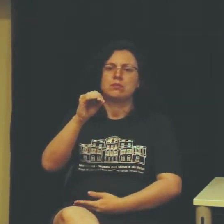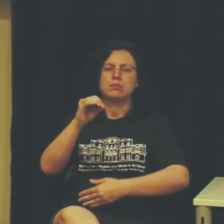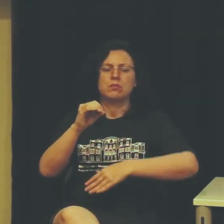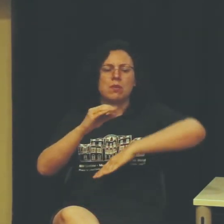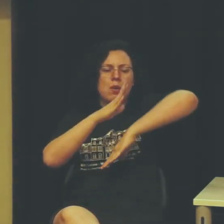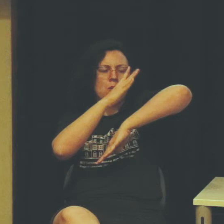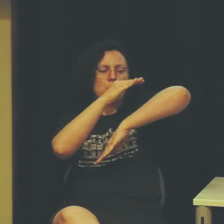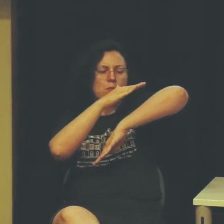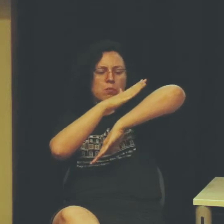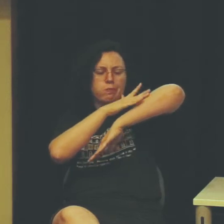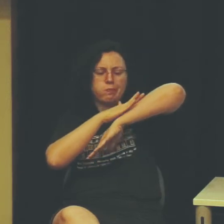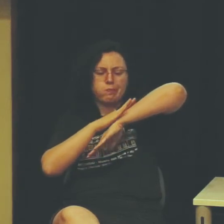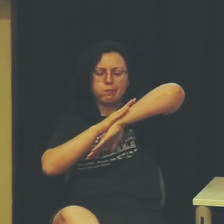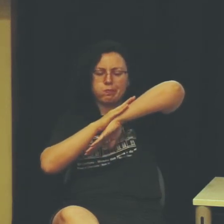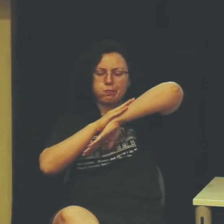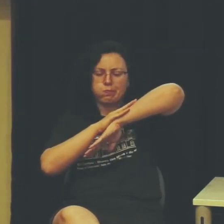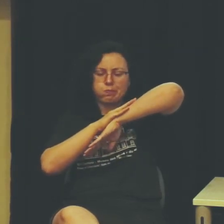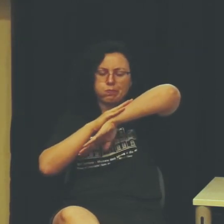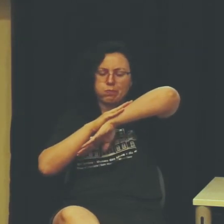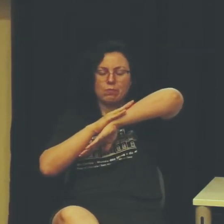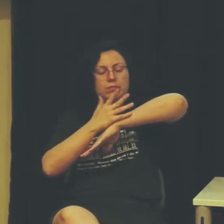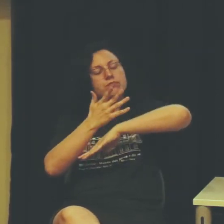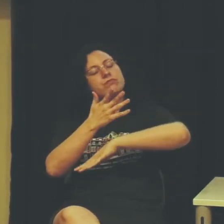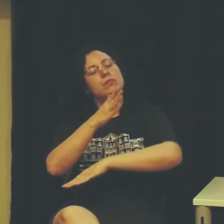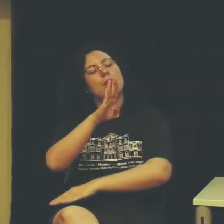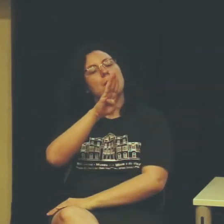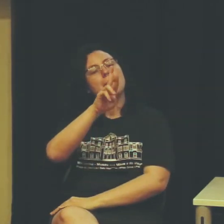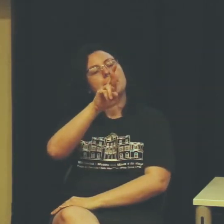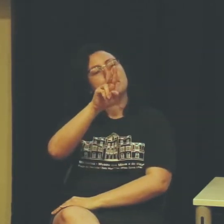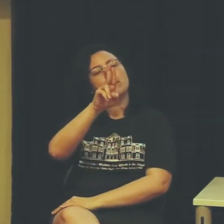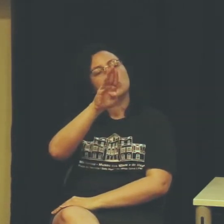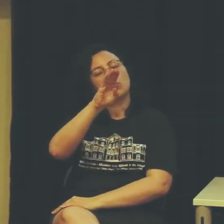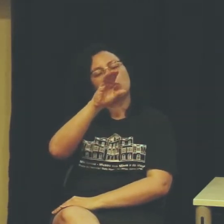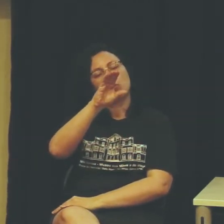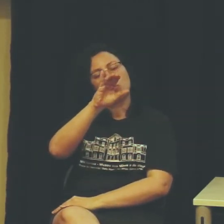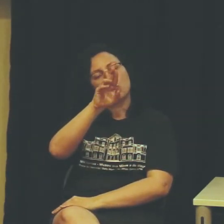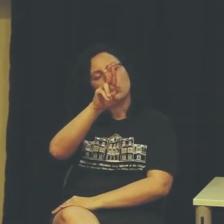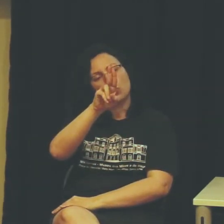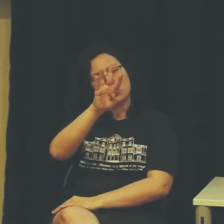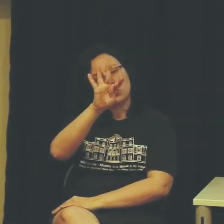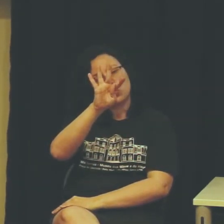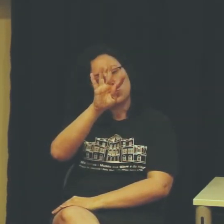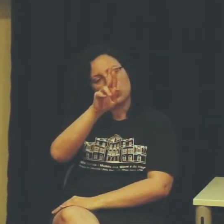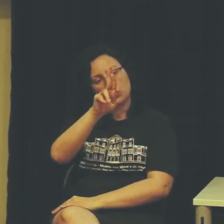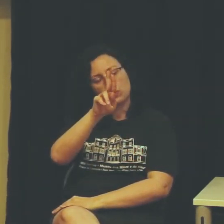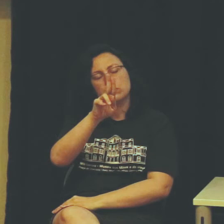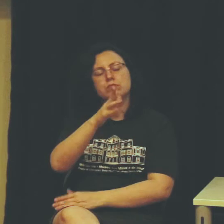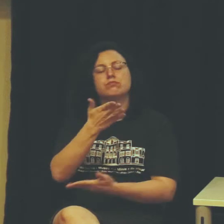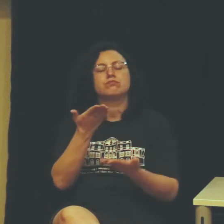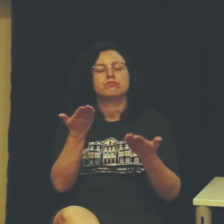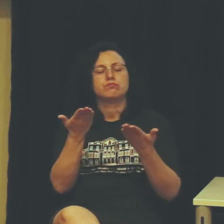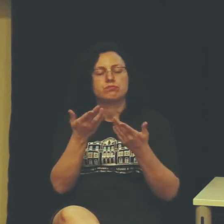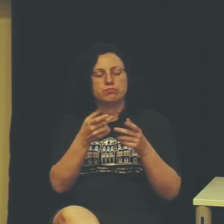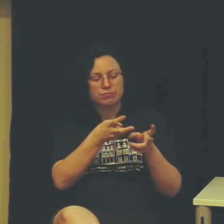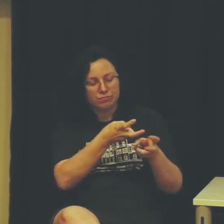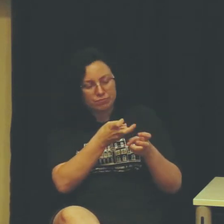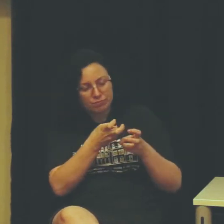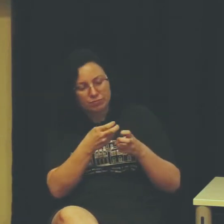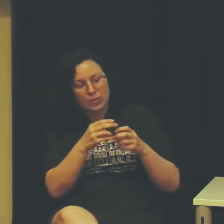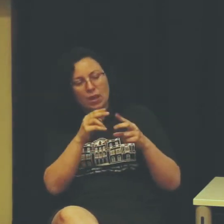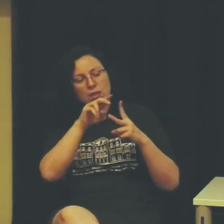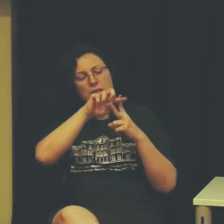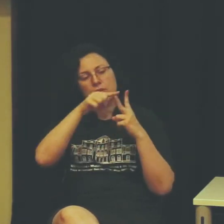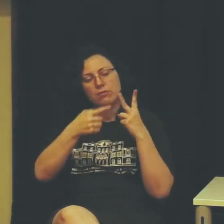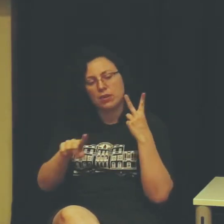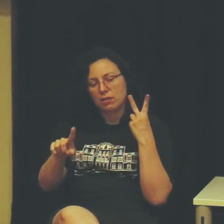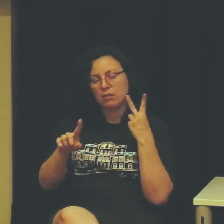para arrebentar, né, Brucutu, que hoje é uma das maiores mineradoras das fontes minerais da Vale, né,